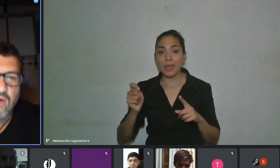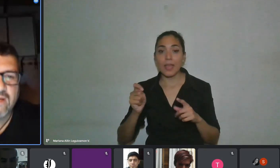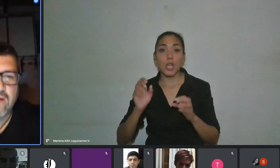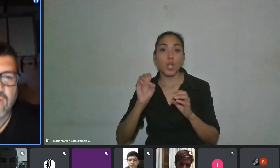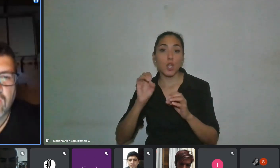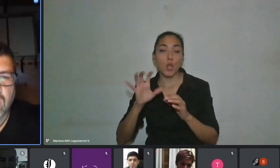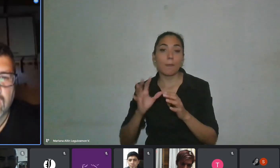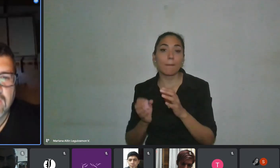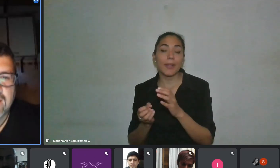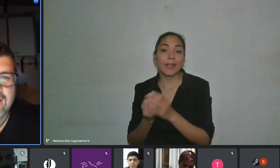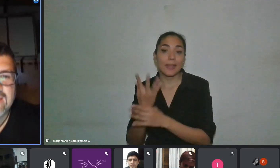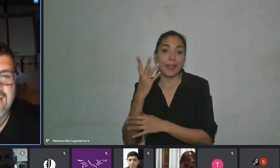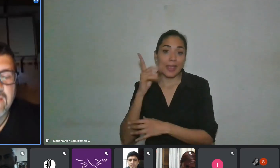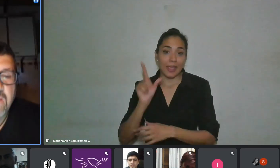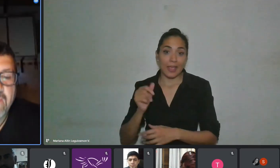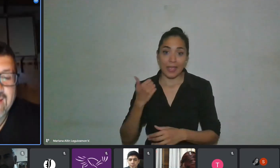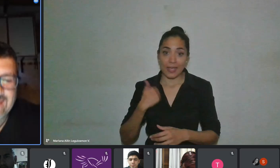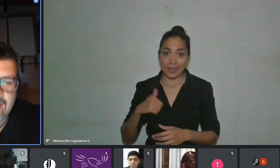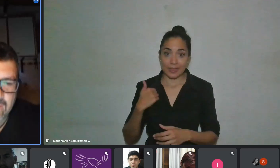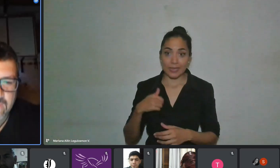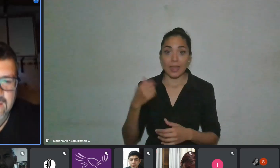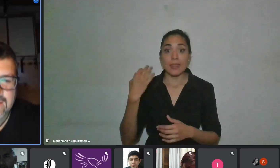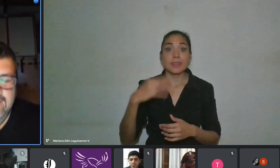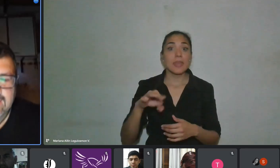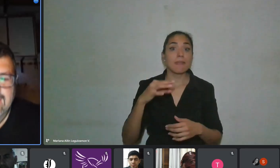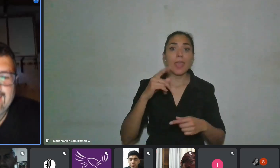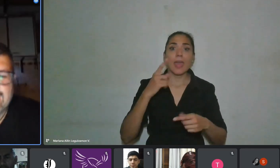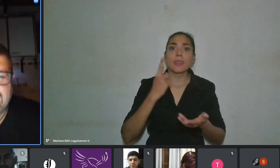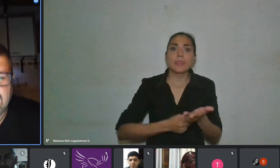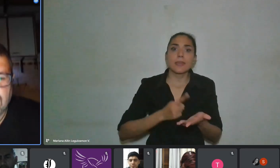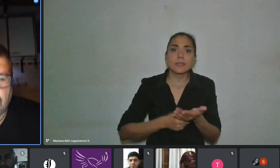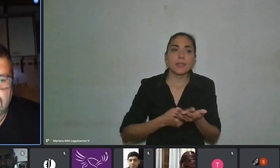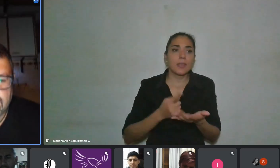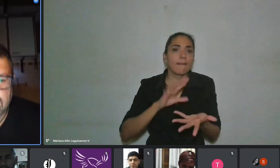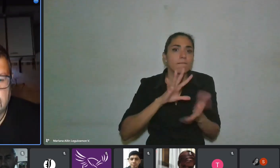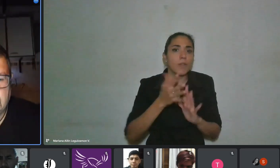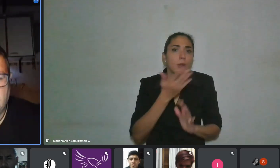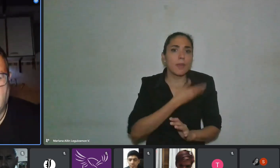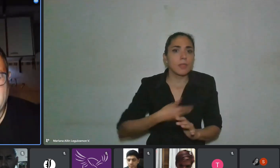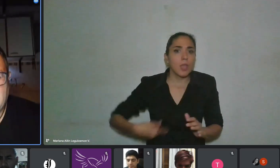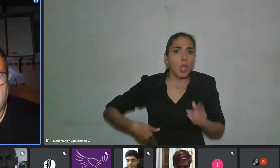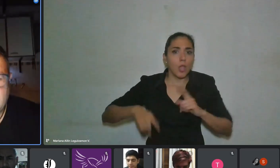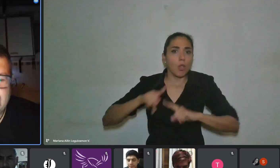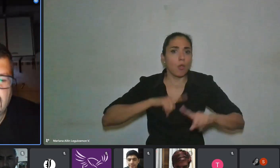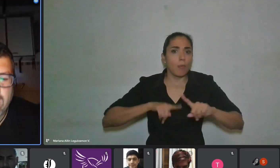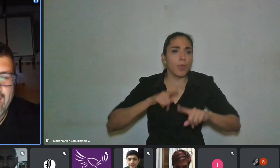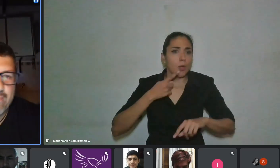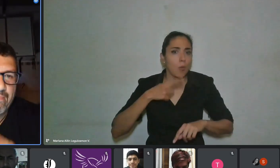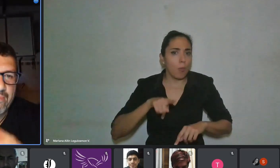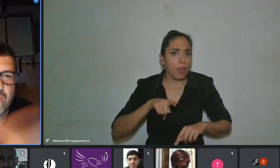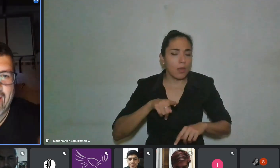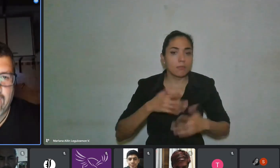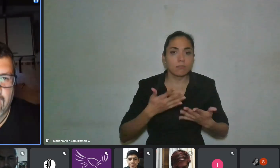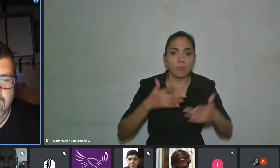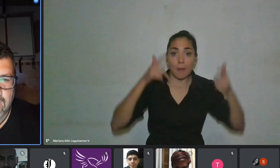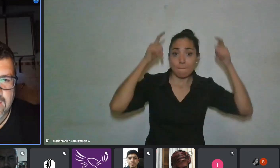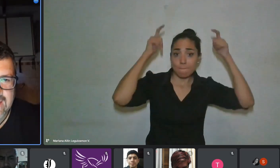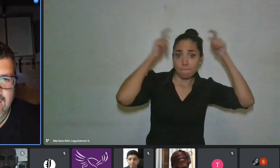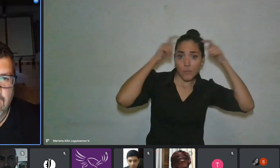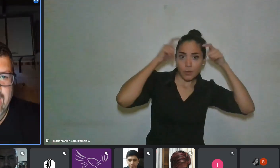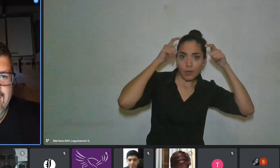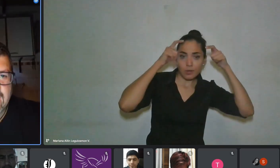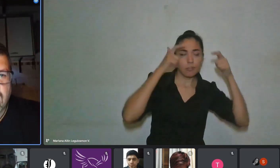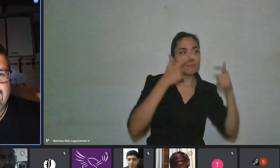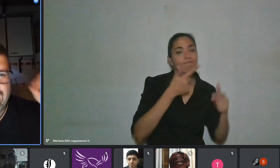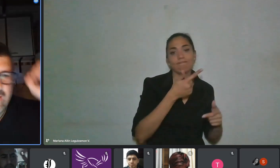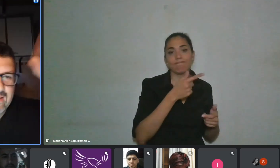qué sistema de gobierno quisiera implementar. Y hay distintos. El monárquico ya se lo había probado. Es